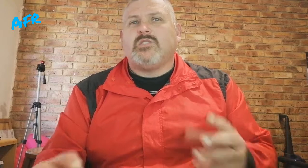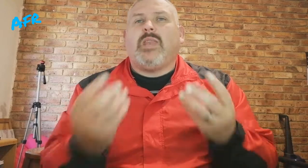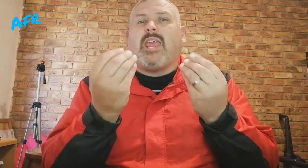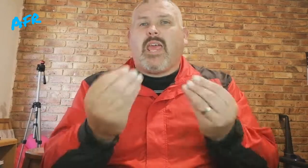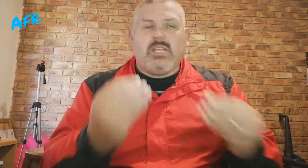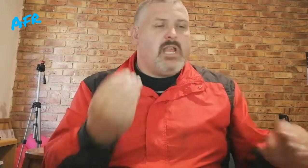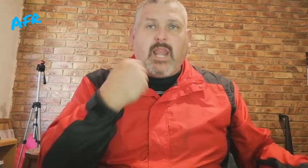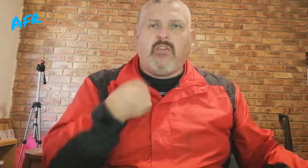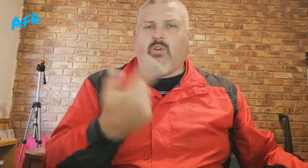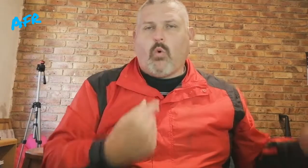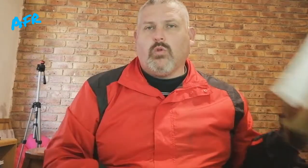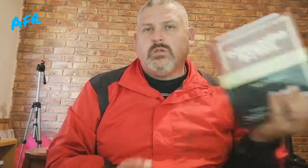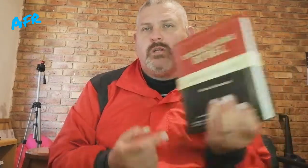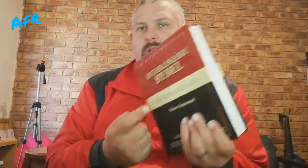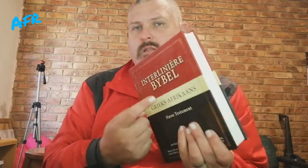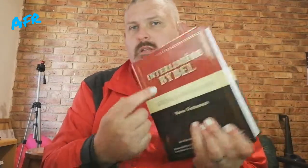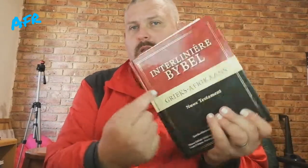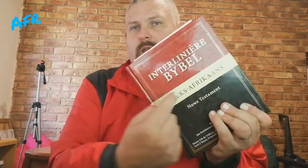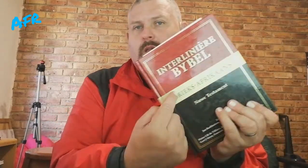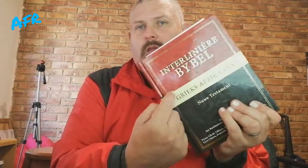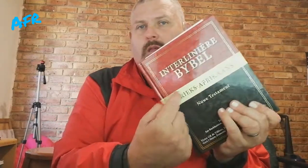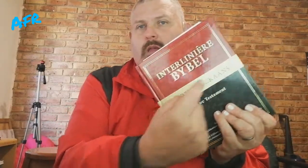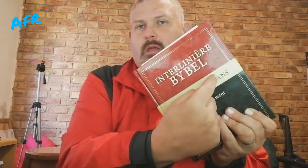So die geest leert vir ons